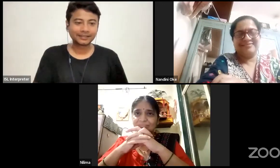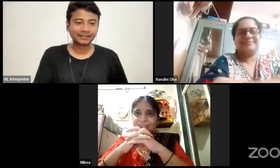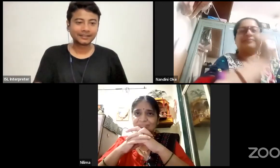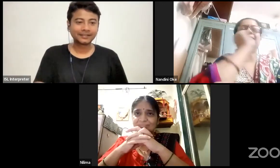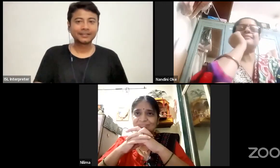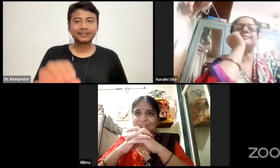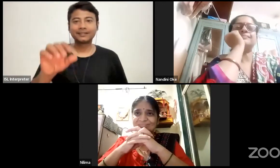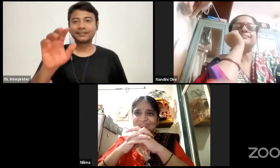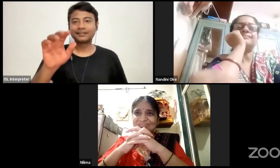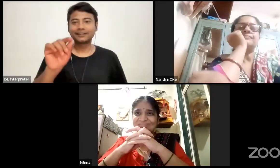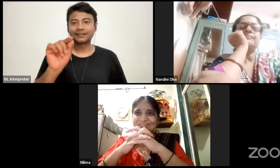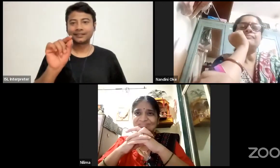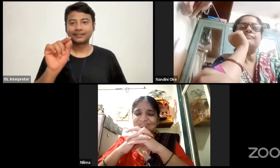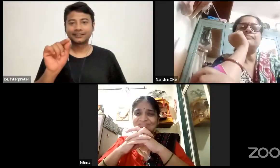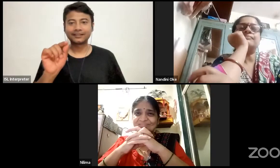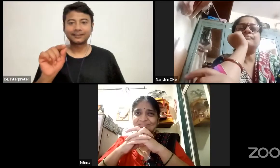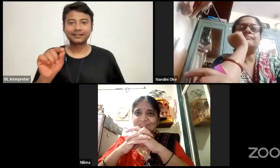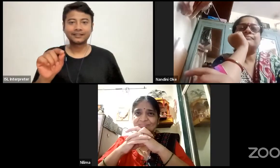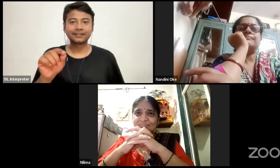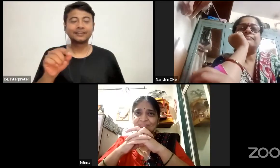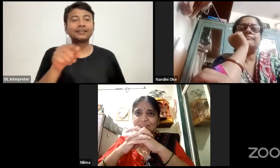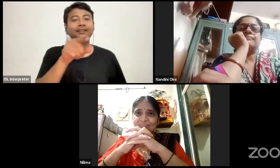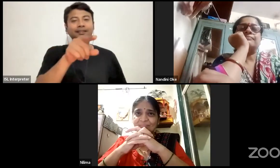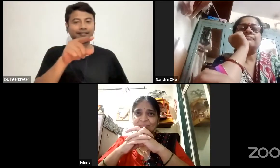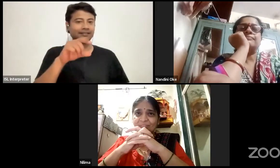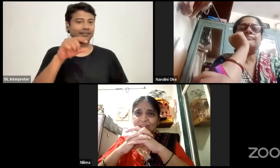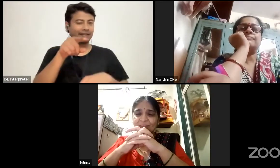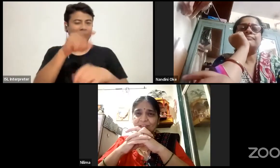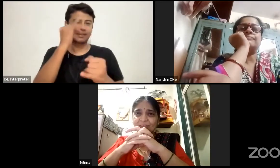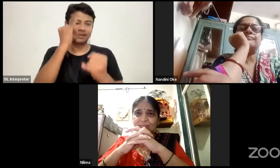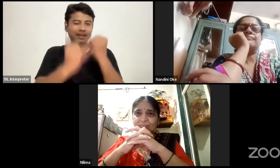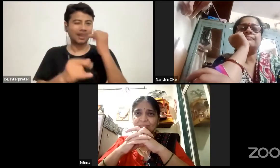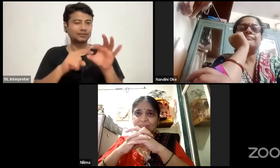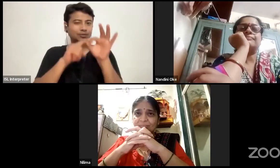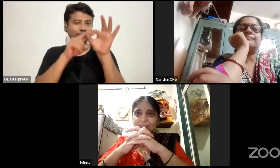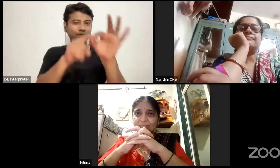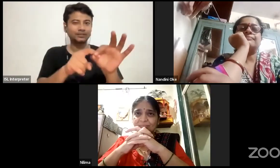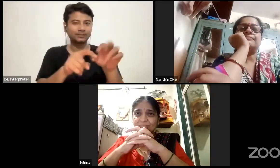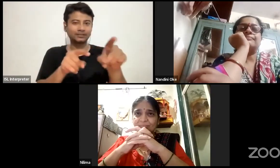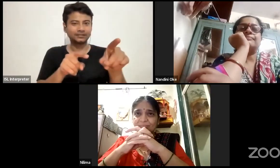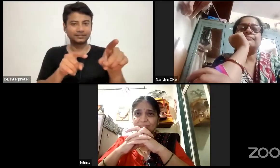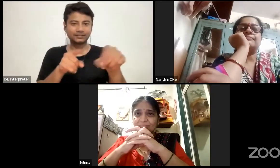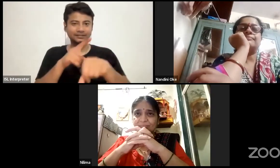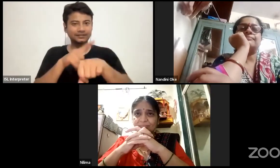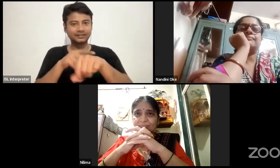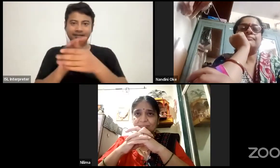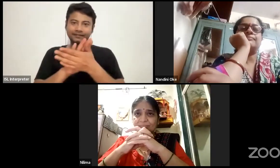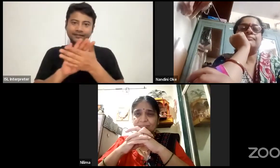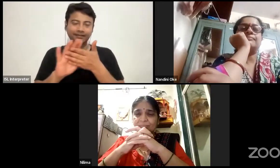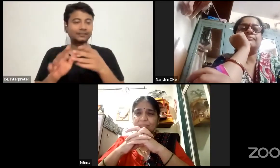ये नंदिनी माता जी, आपने टाइटैनिक का नाम सुना है? एक जहाज था बहुत बड़ा, टाइटैनिक, जो डूब गया था।